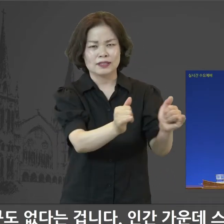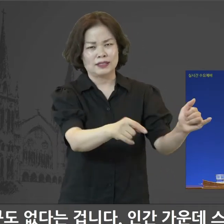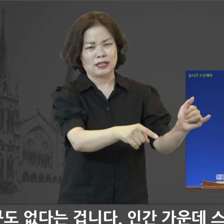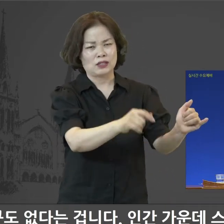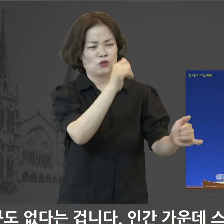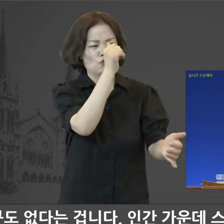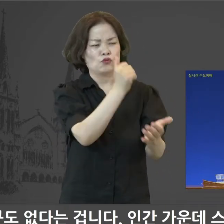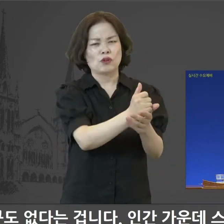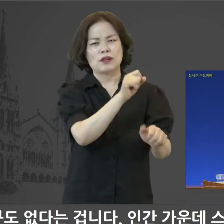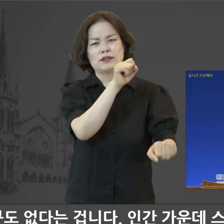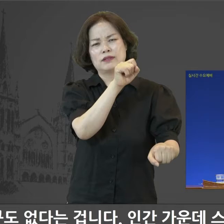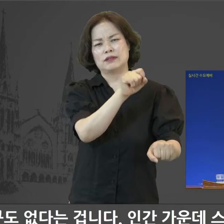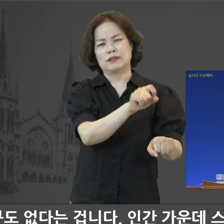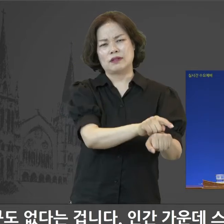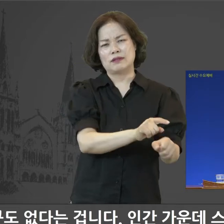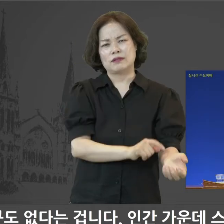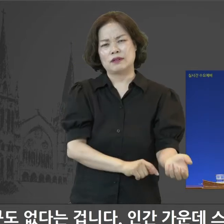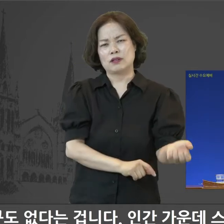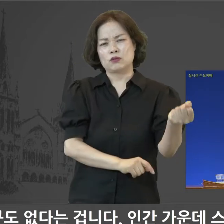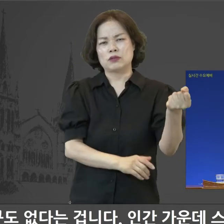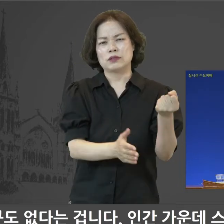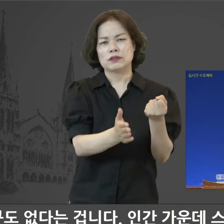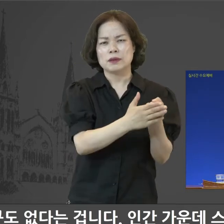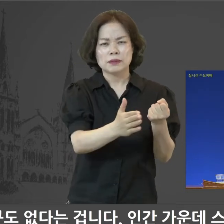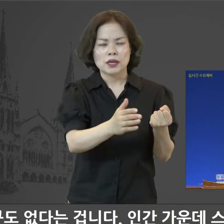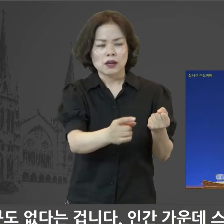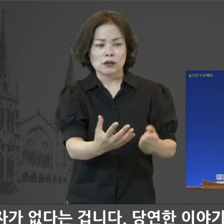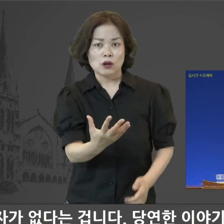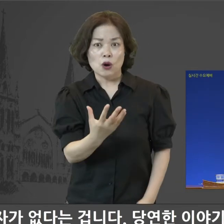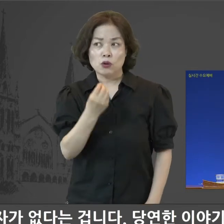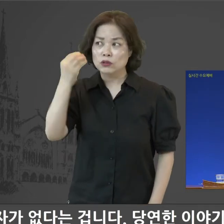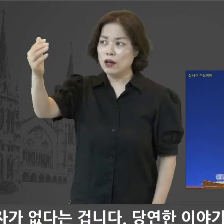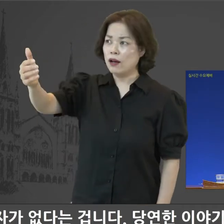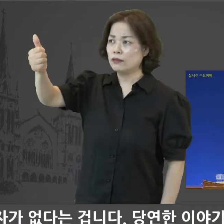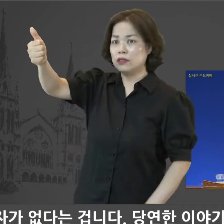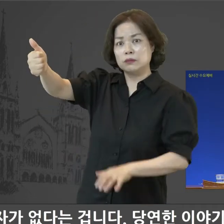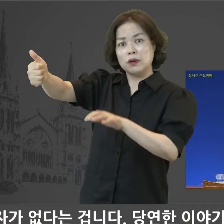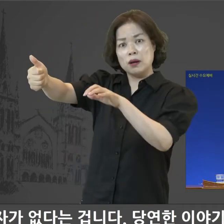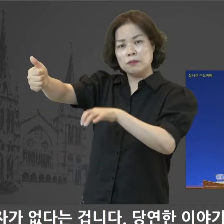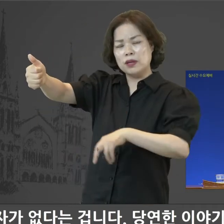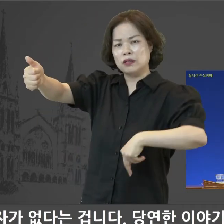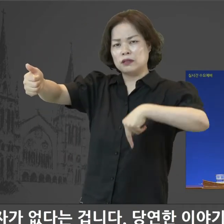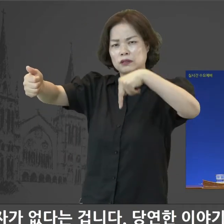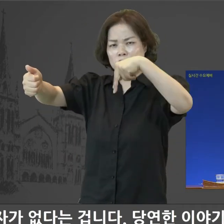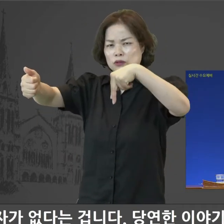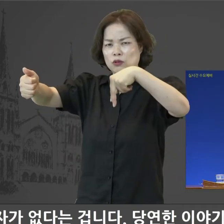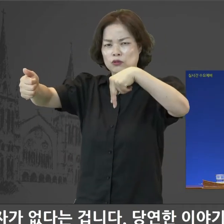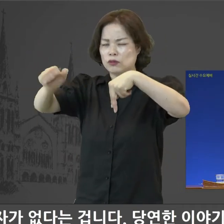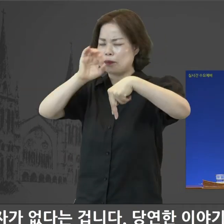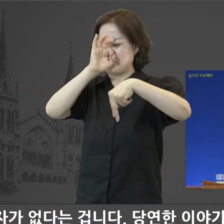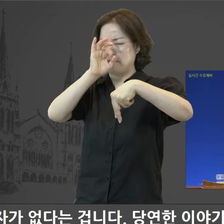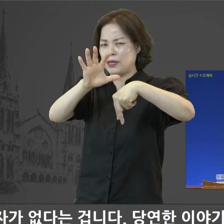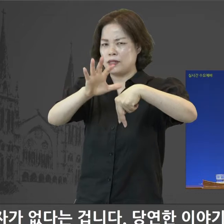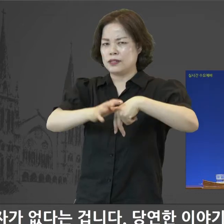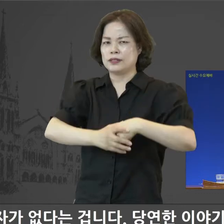이 죄성으로 인해서 도저히 거룩하신 하나님 앞에 설 수 없는 존재들이기 때문입니다.